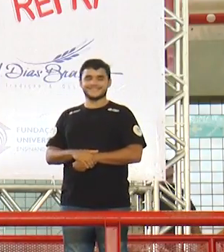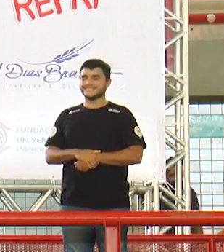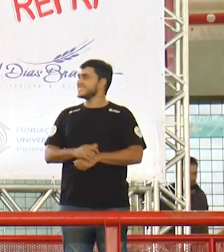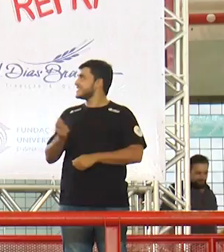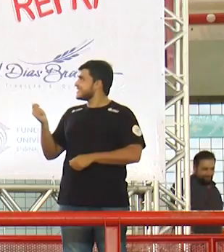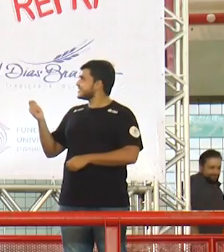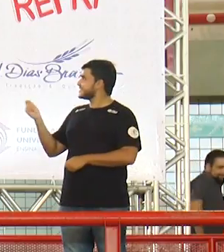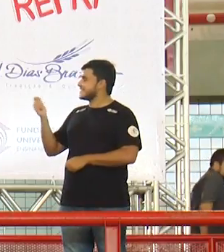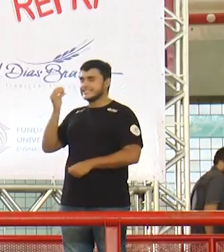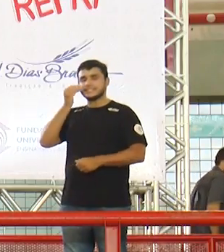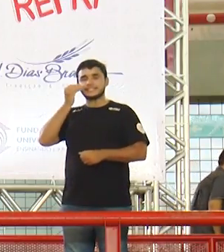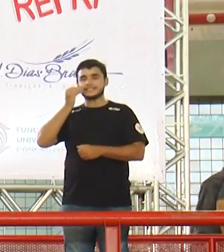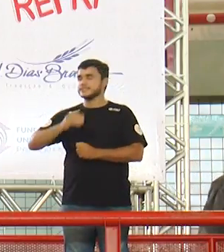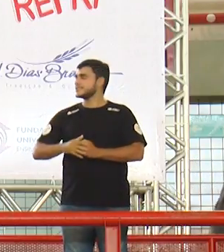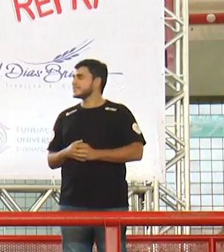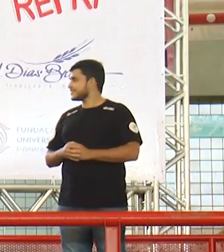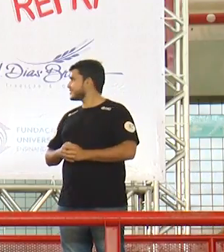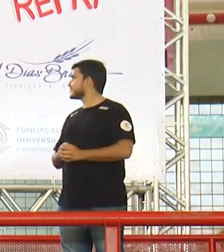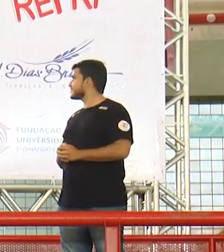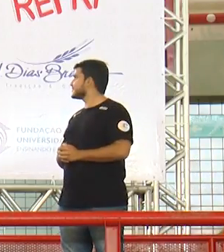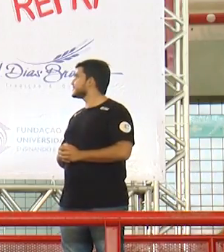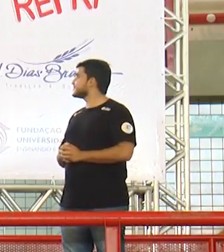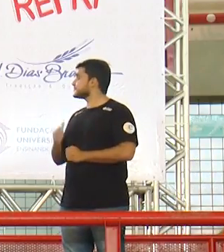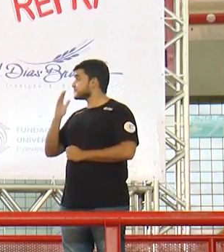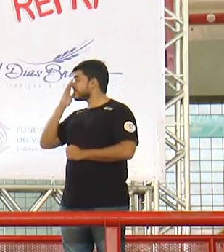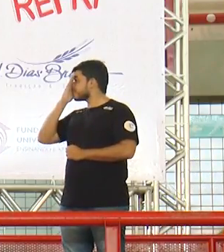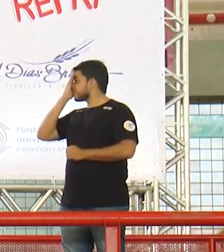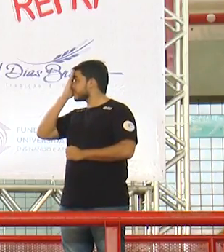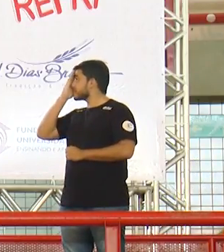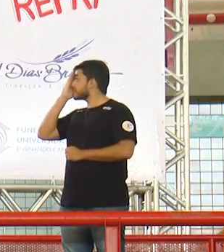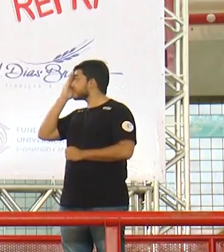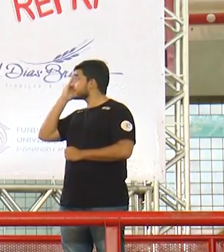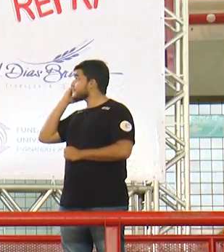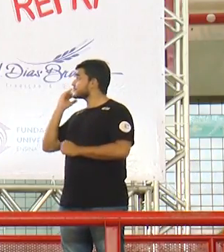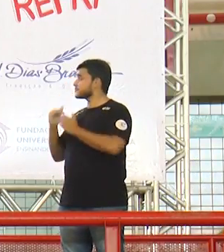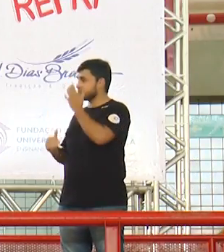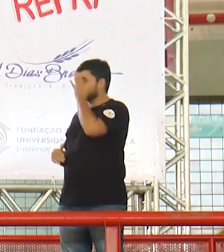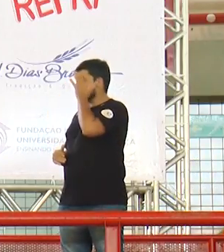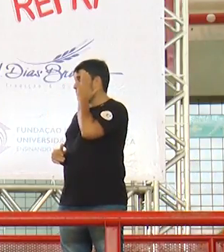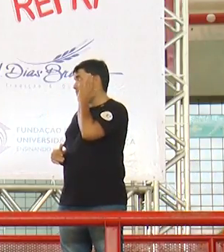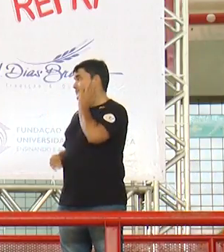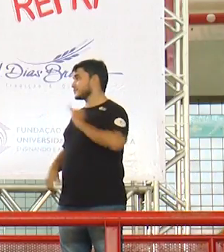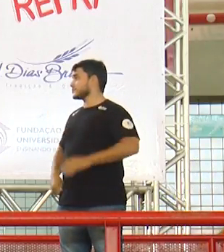viu? É porque tem um negocinho vermelho que sai. Onde é que aparece o troço vermelho?